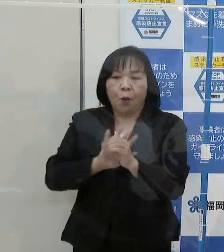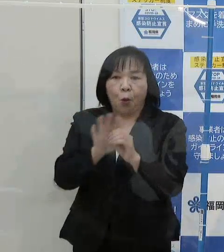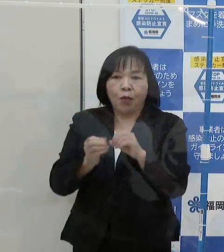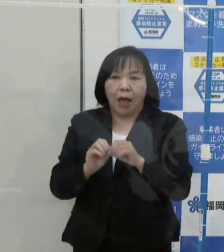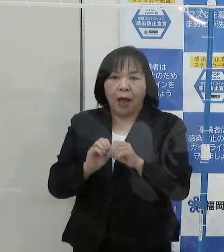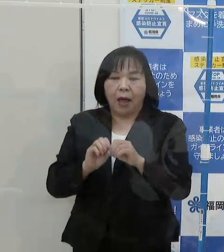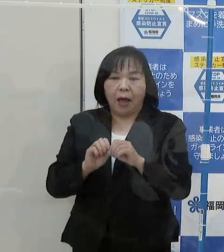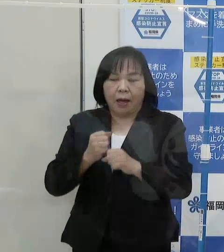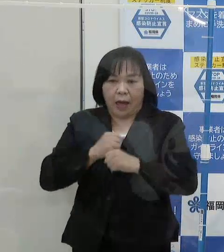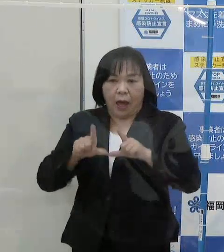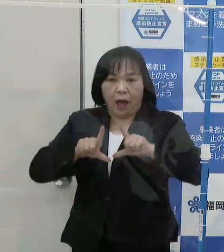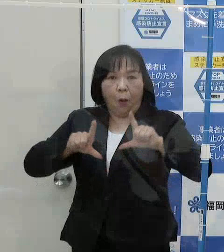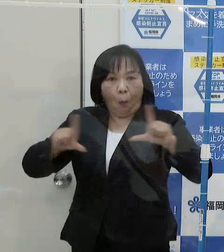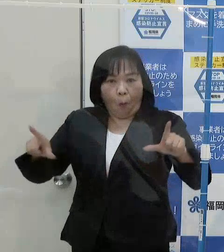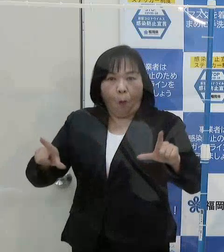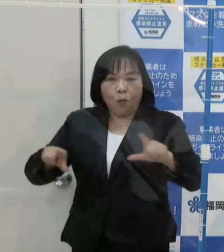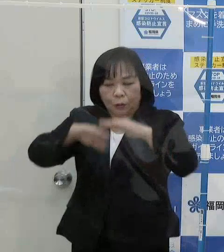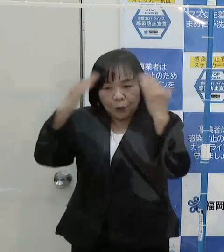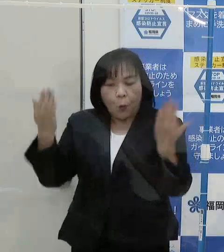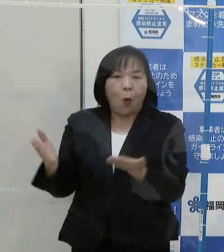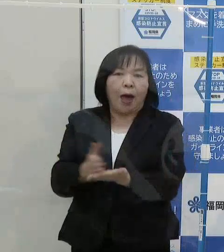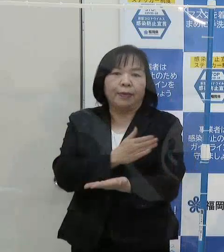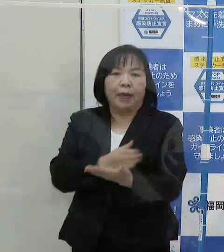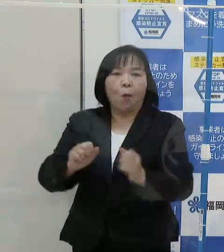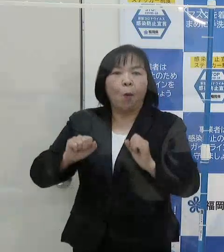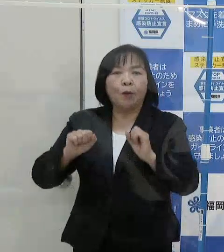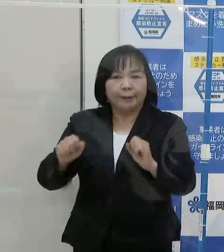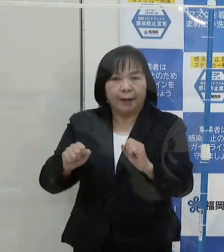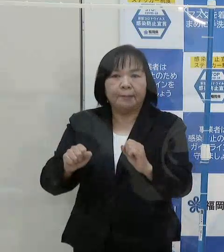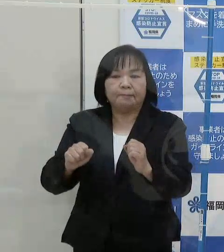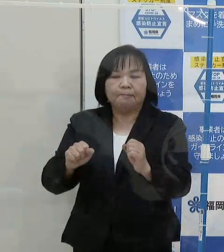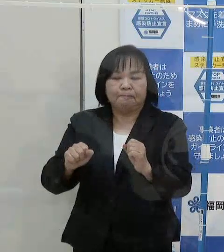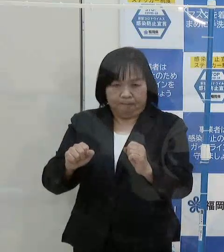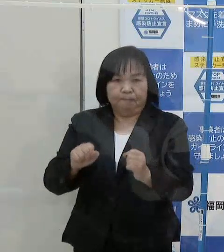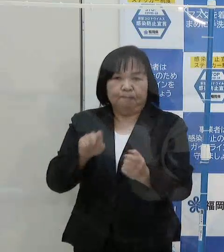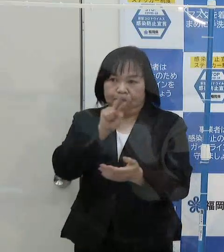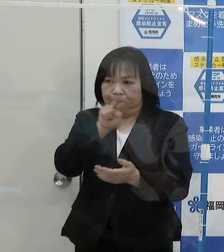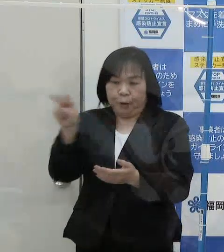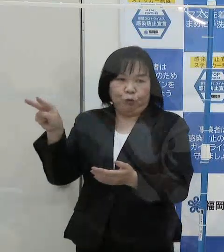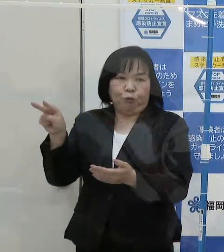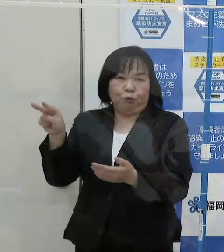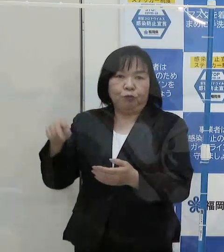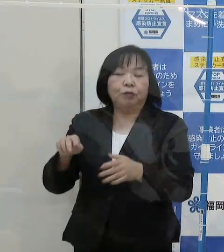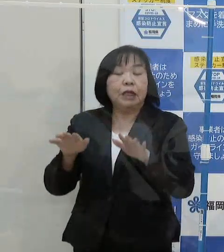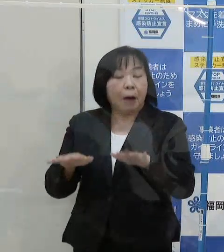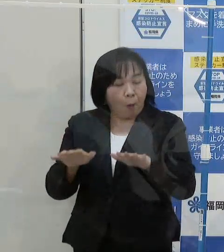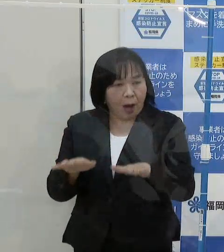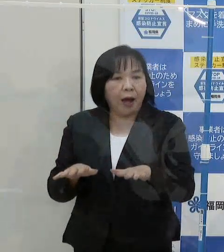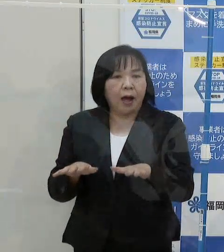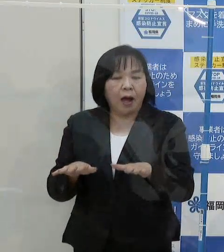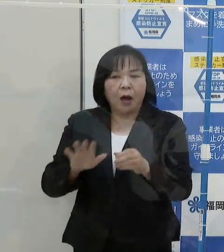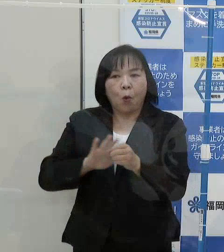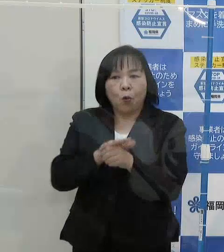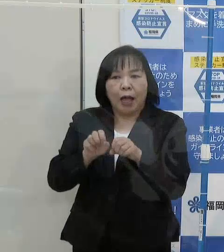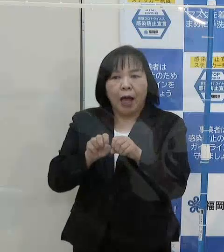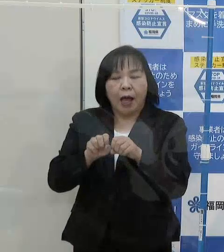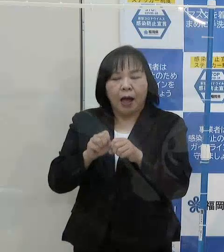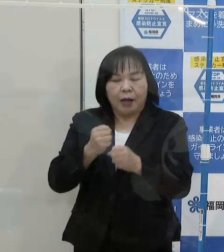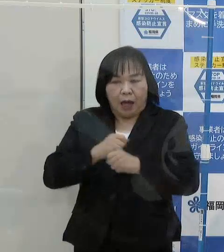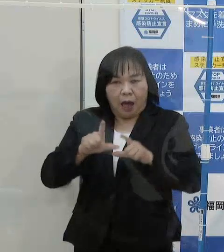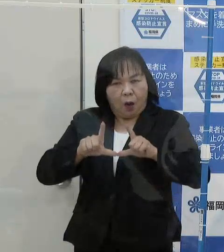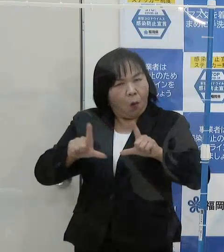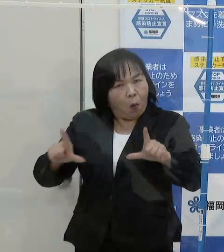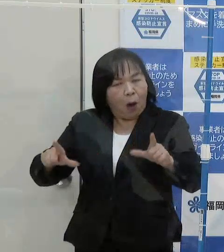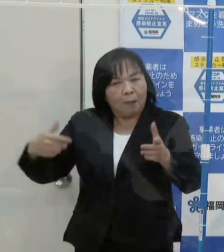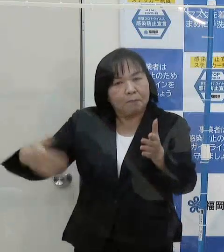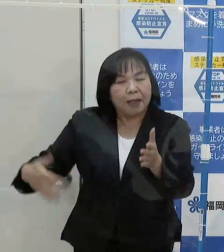報、総合的な判断をして各市を見ていくわけですけれども、現段階では、コロナ警報を発動する段